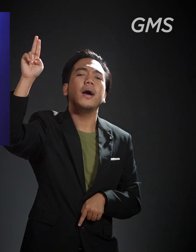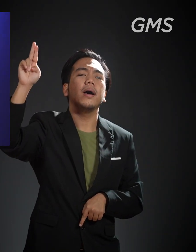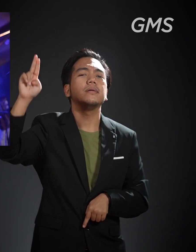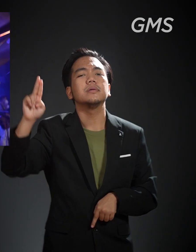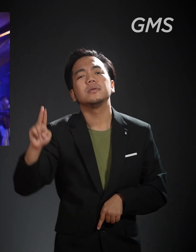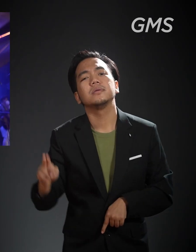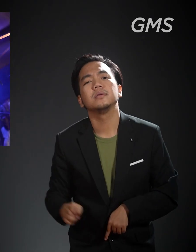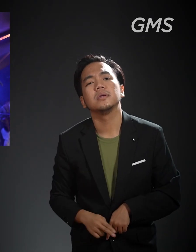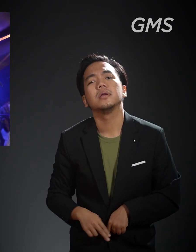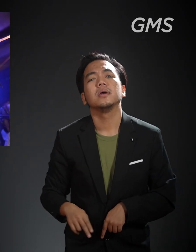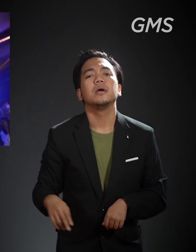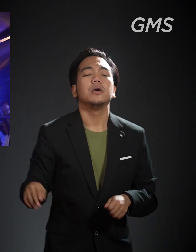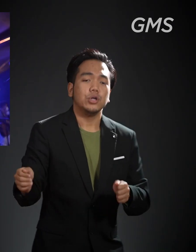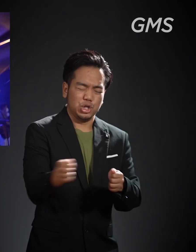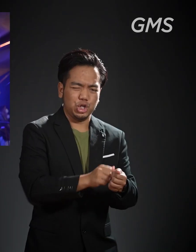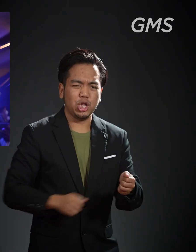Tuhan.